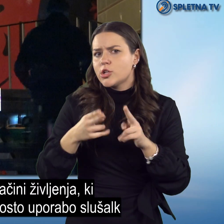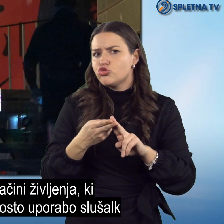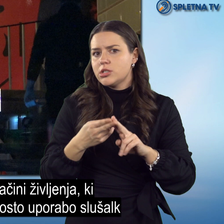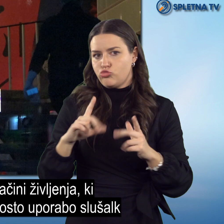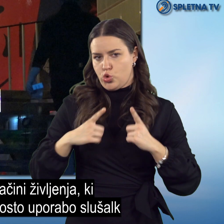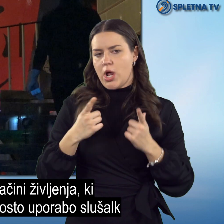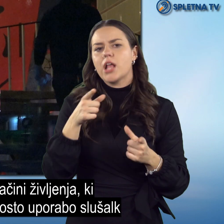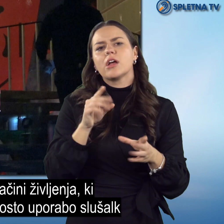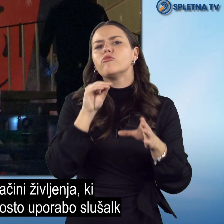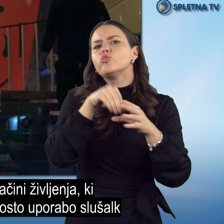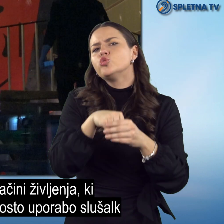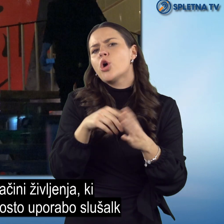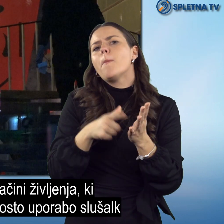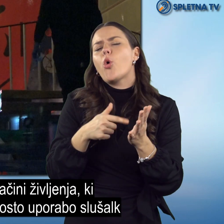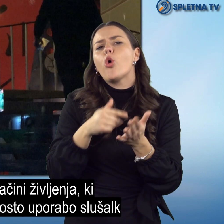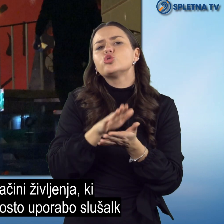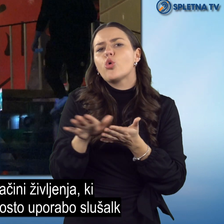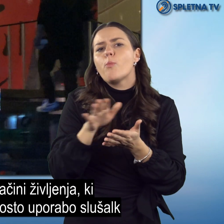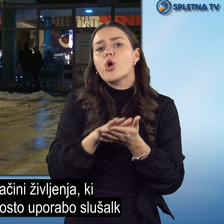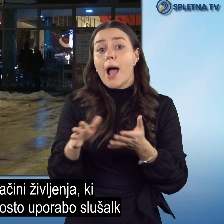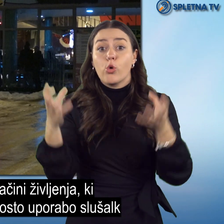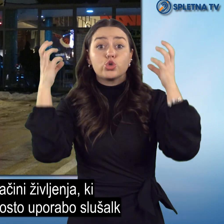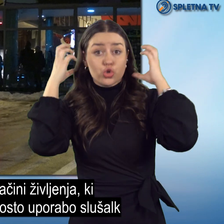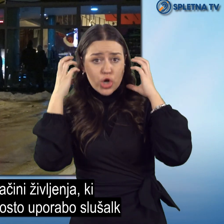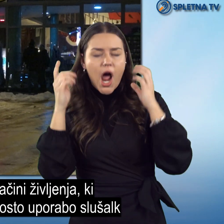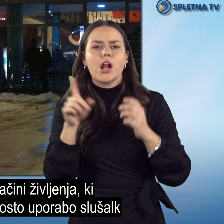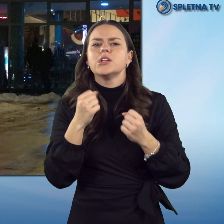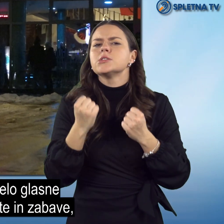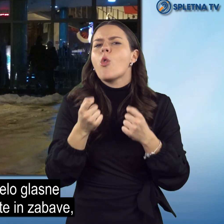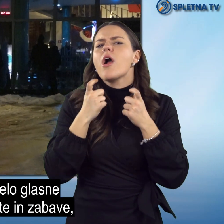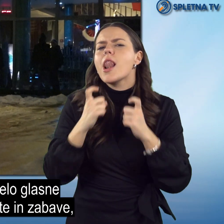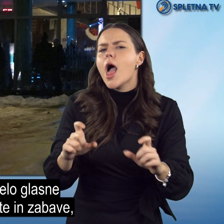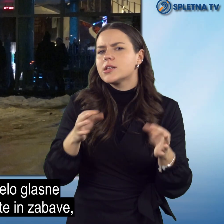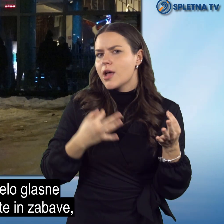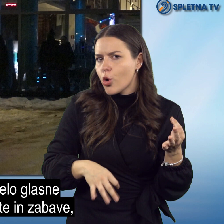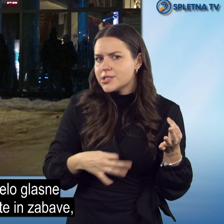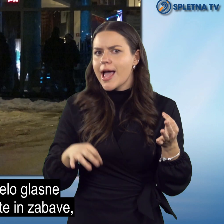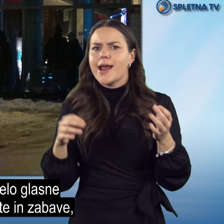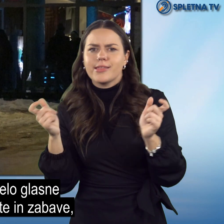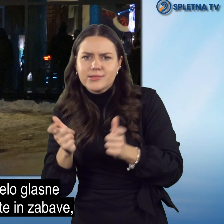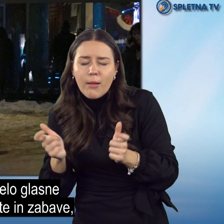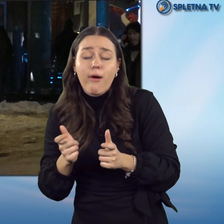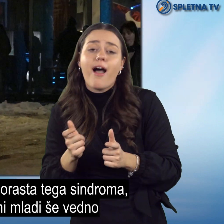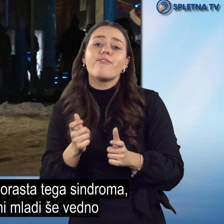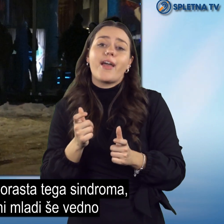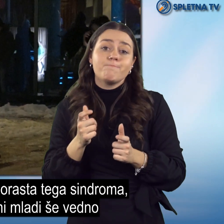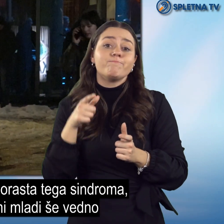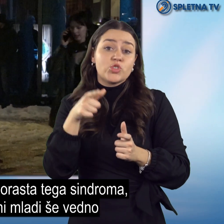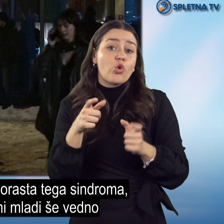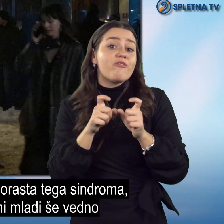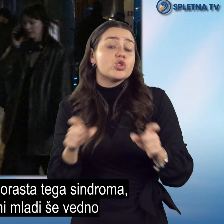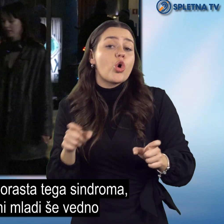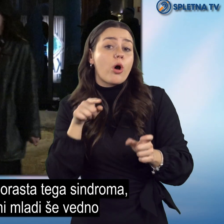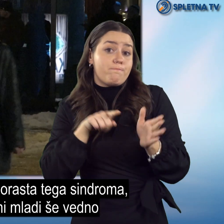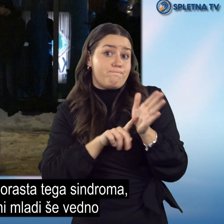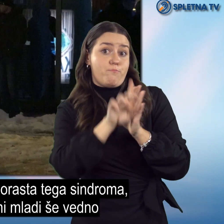Sodobni načini življenja, ki vključujejo pogosto uporabo slušalk ter zelo glasne koncerte in zabave, so pripeljali do